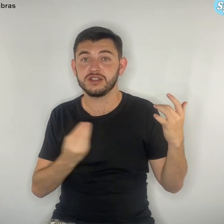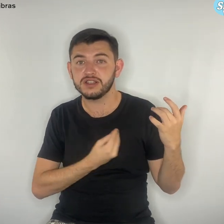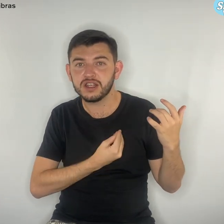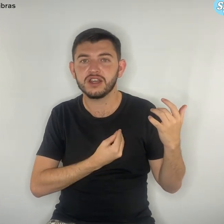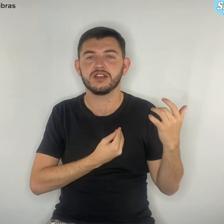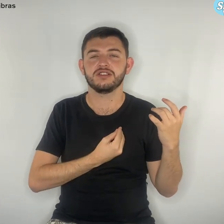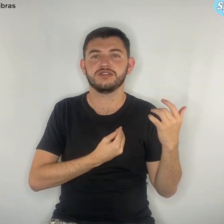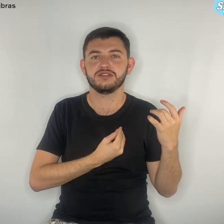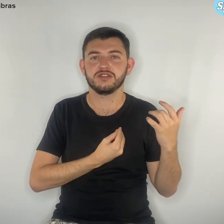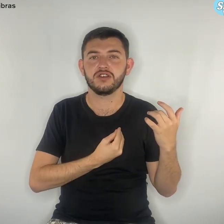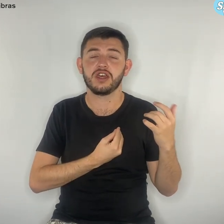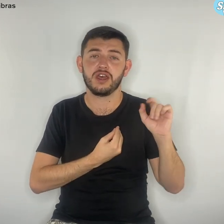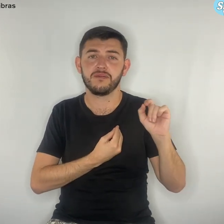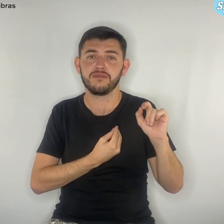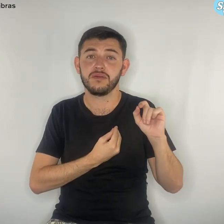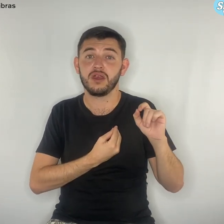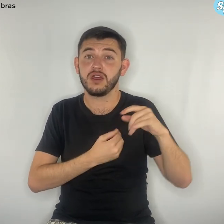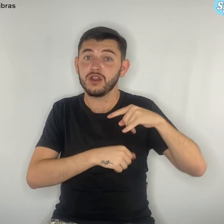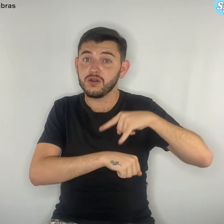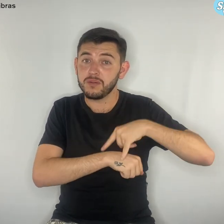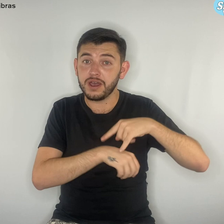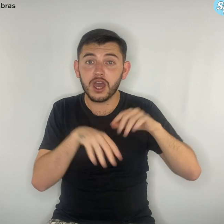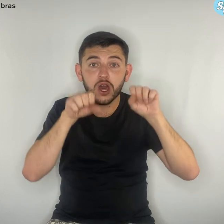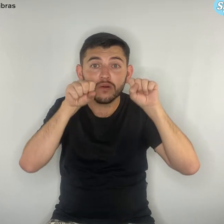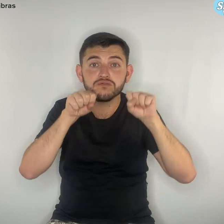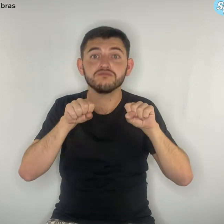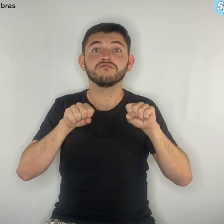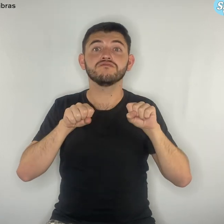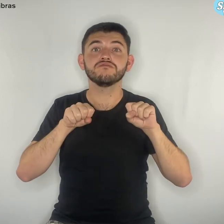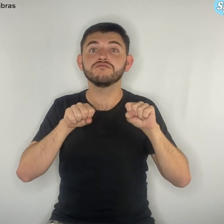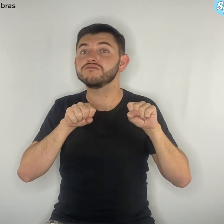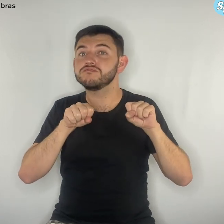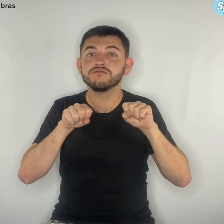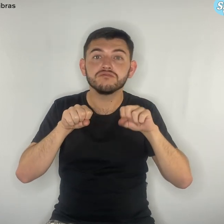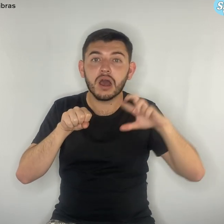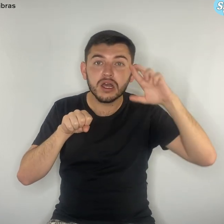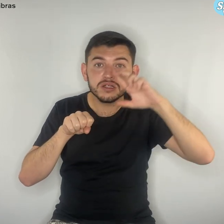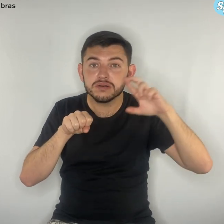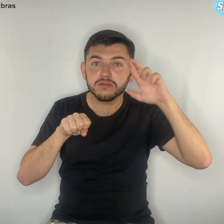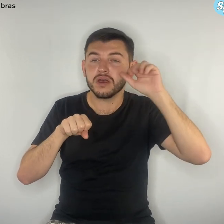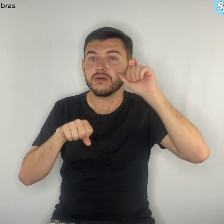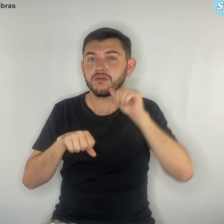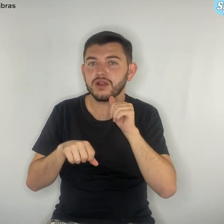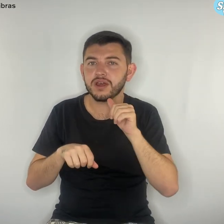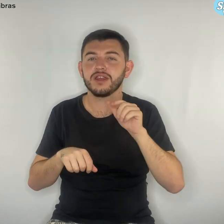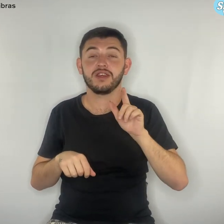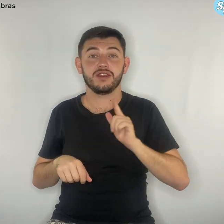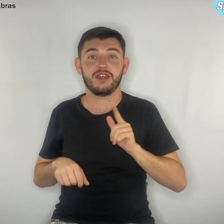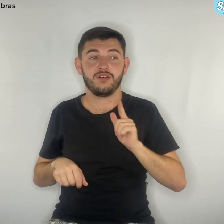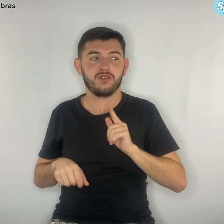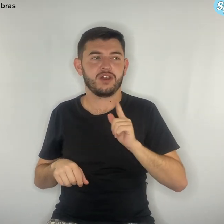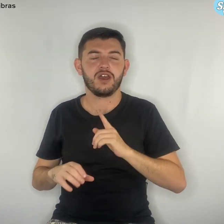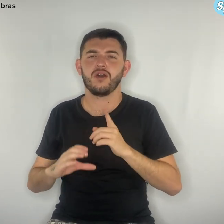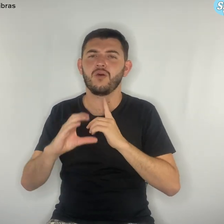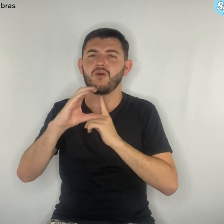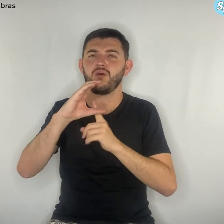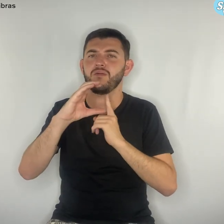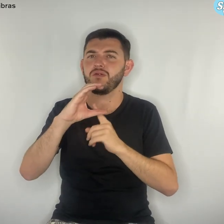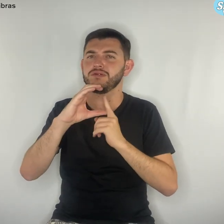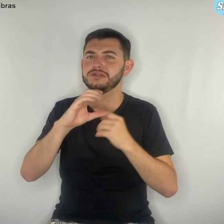para espiar mulheres, o sinistro comunista, dentre outros tantos tipos